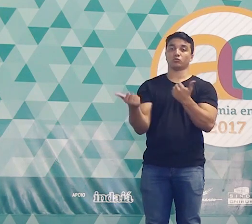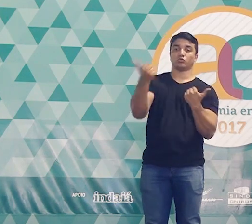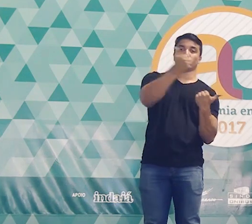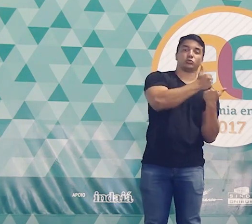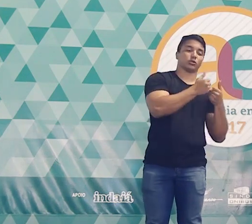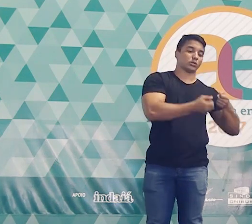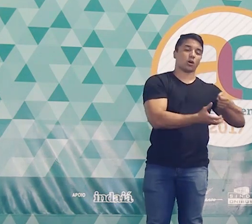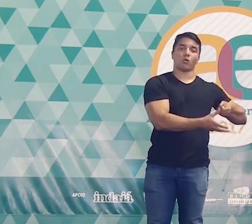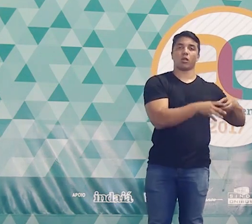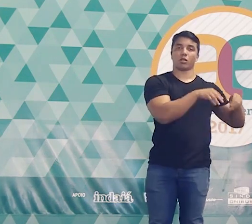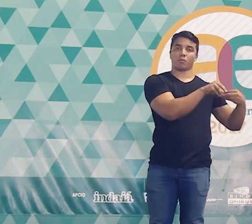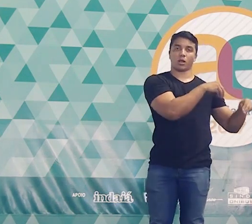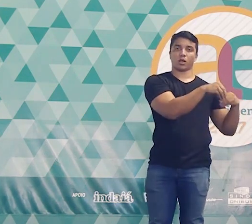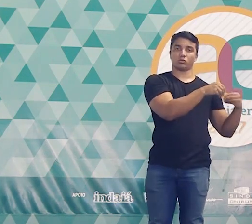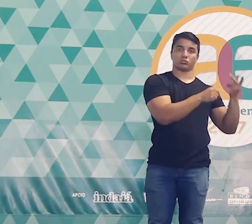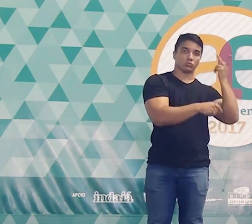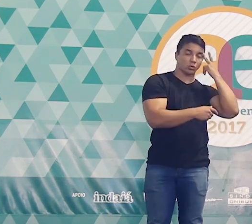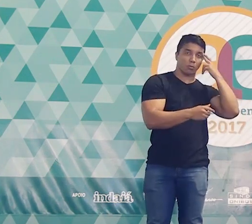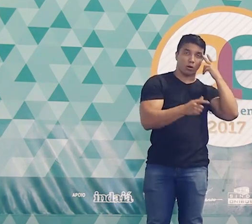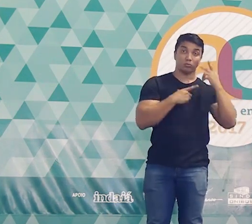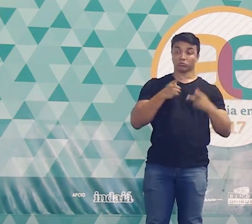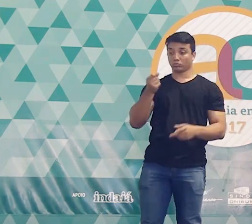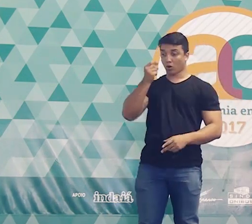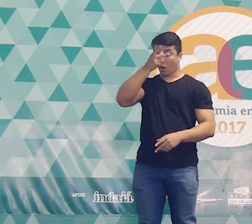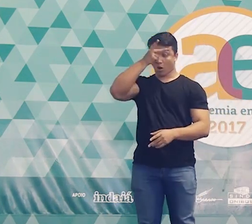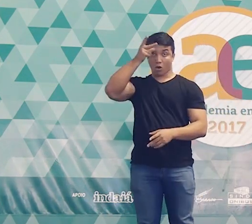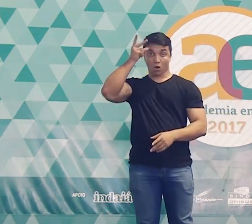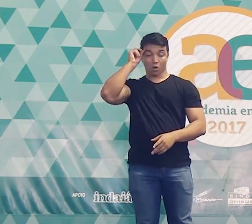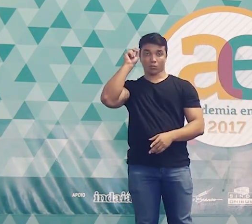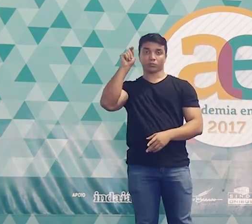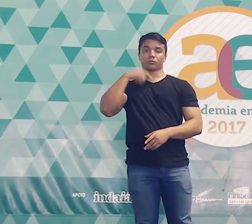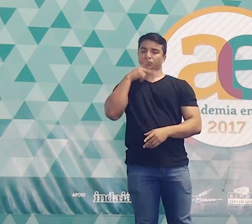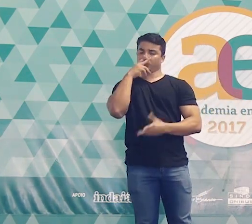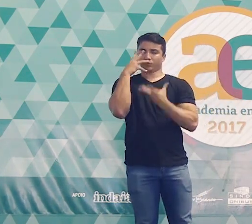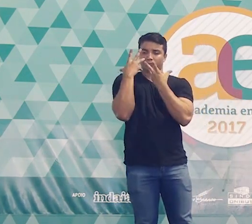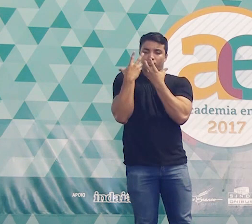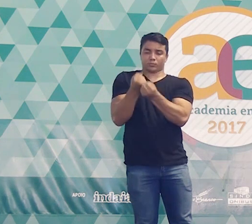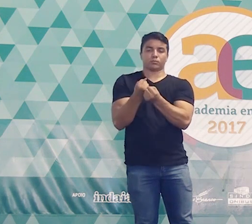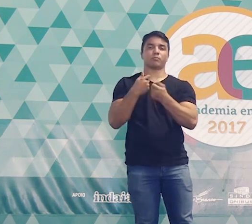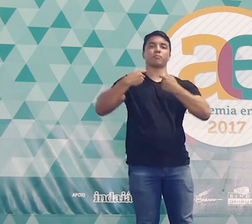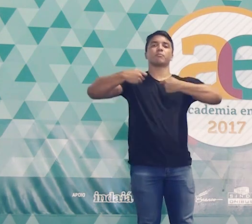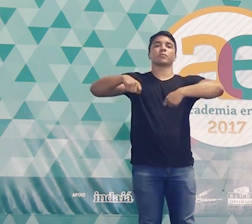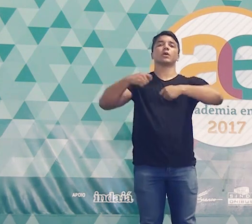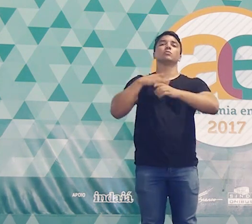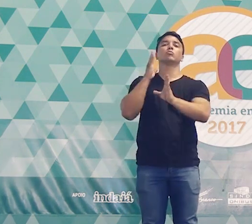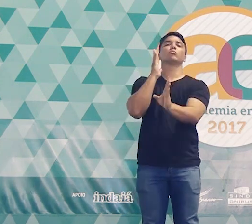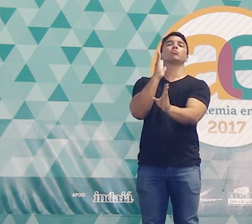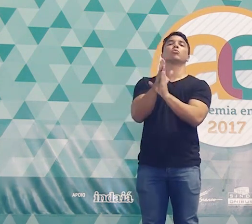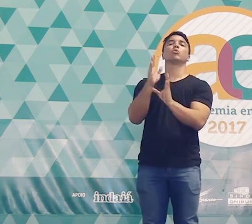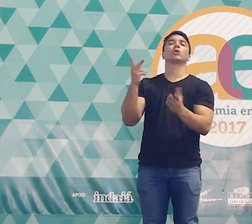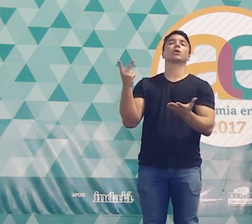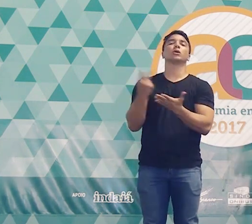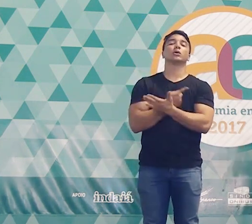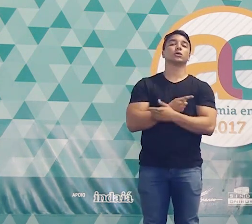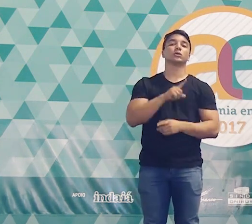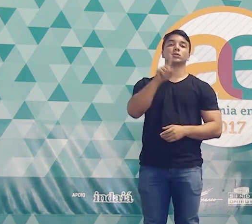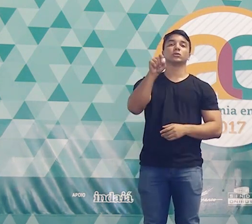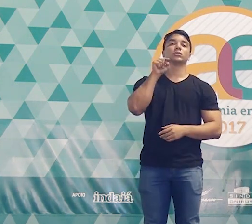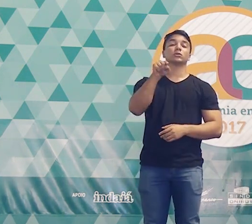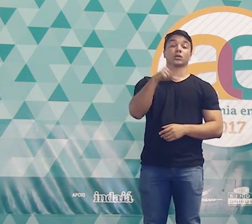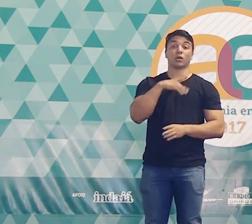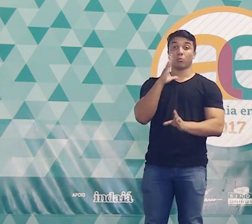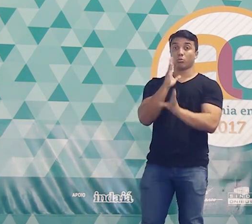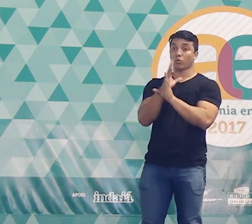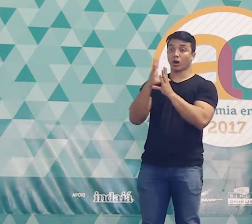comuns. A atitude tomada pelos governos municipais deve-se a, olha só, a